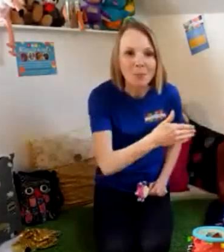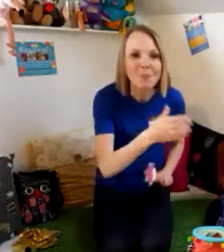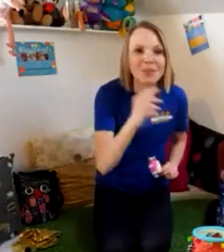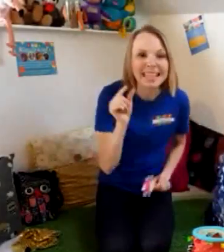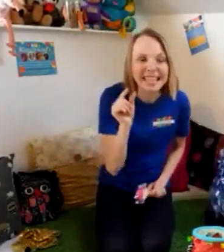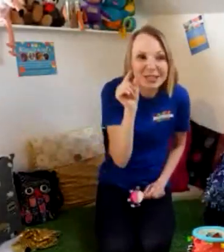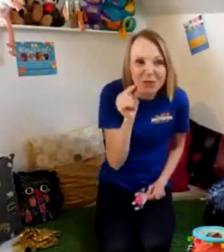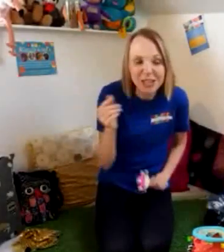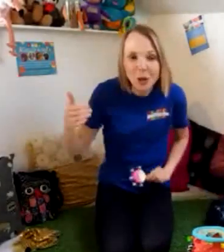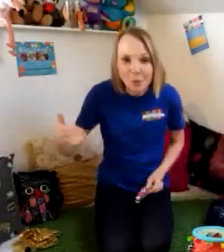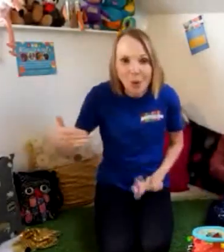Little fish.